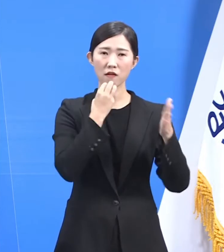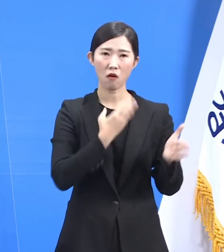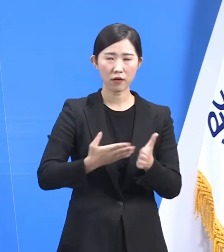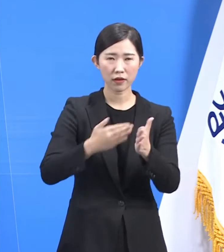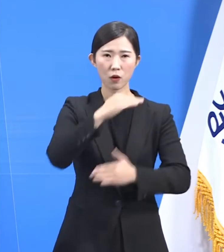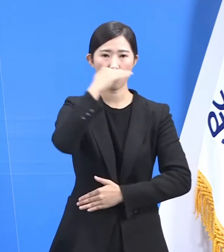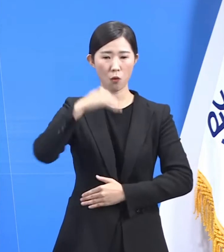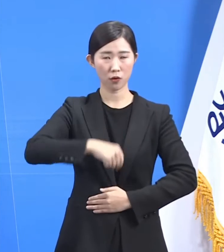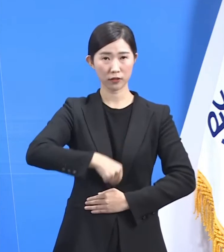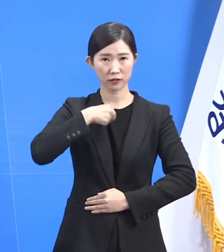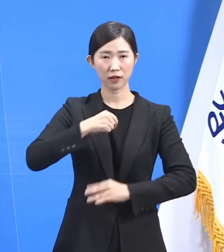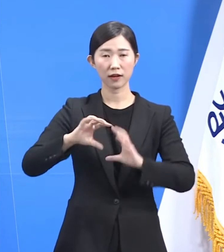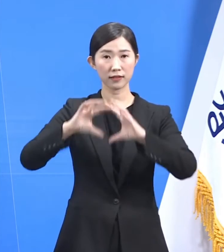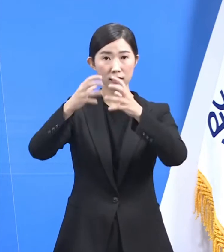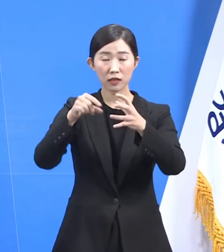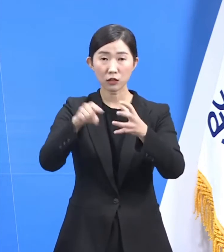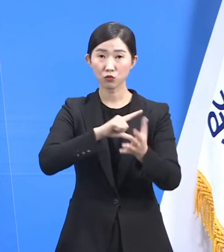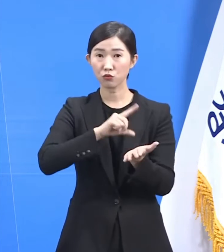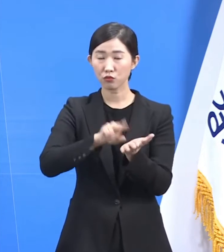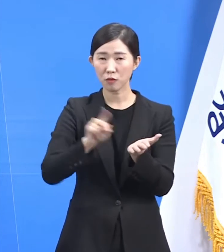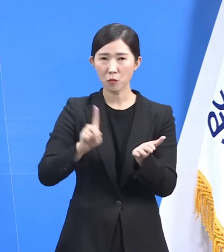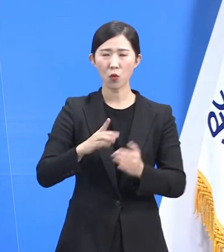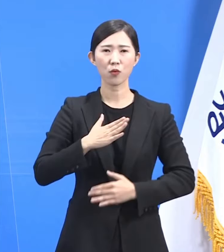소명이자 시대의 과제이기도 합니다.